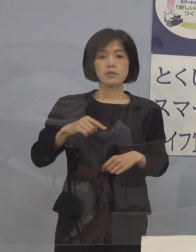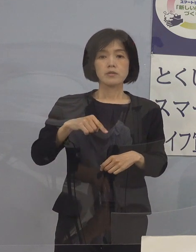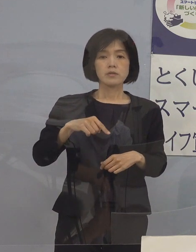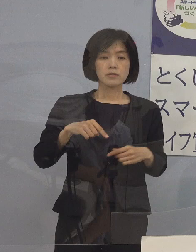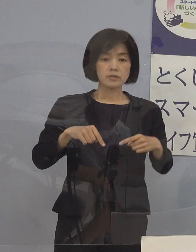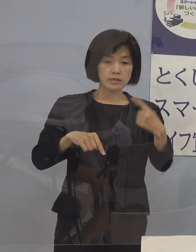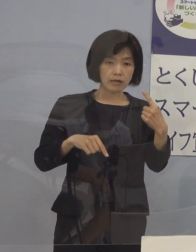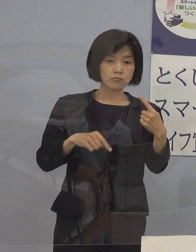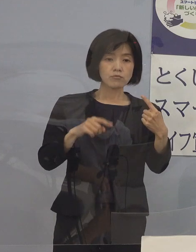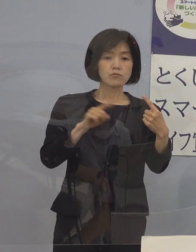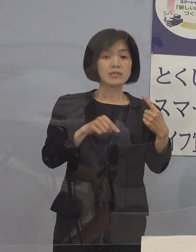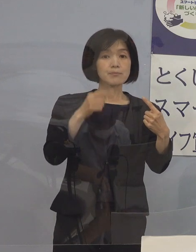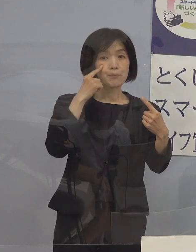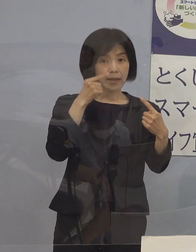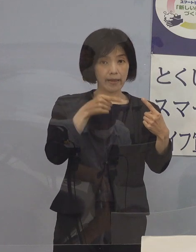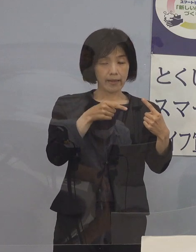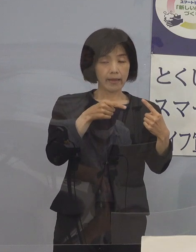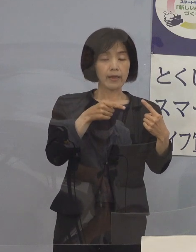目の方、